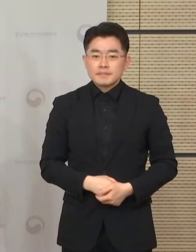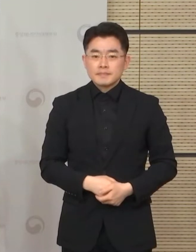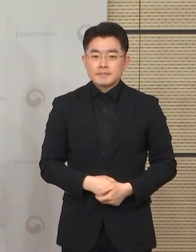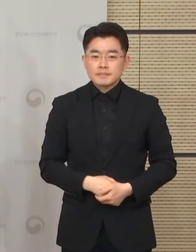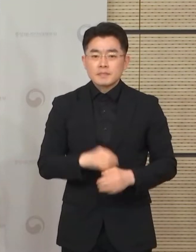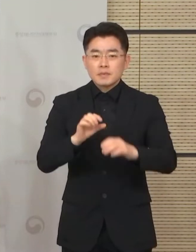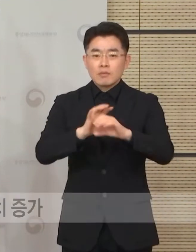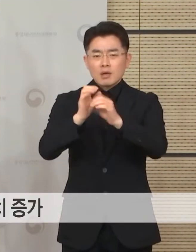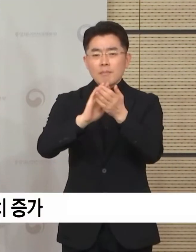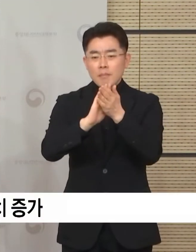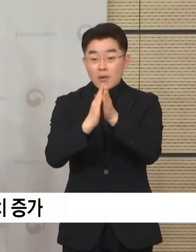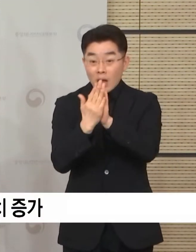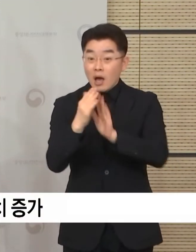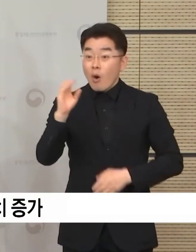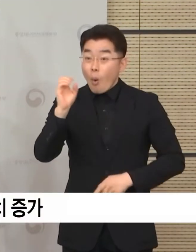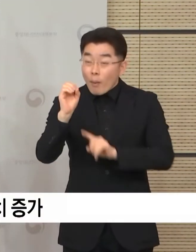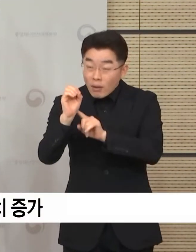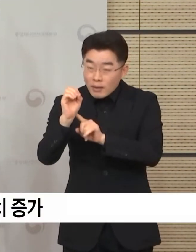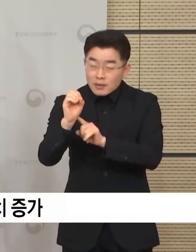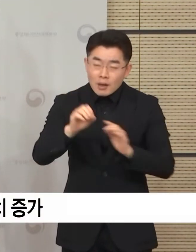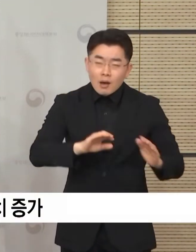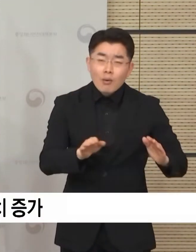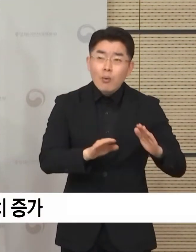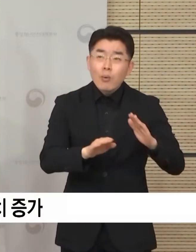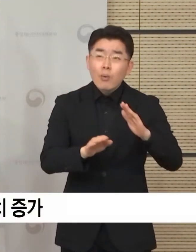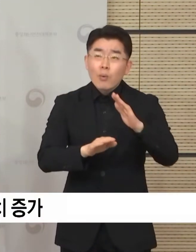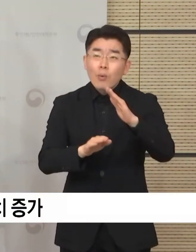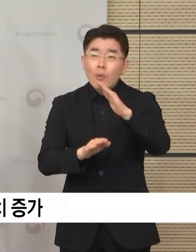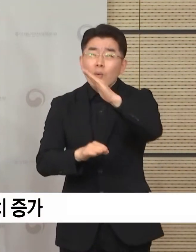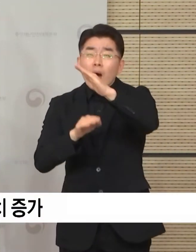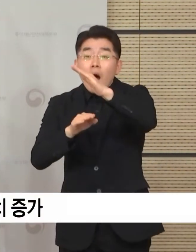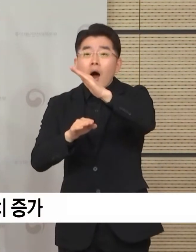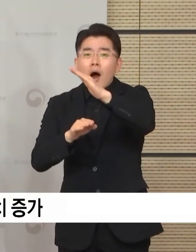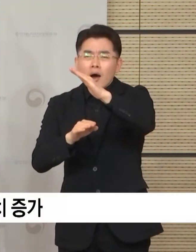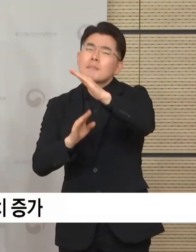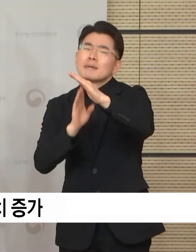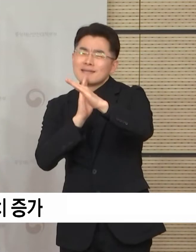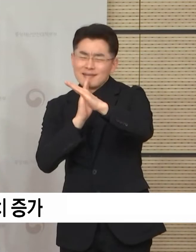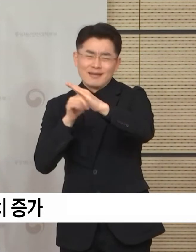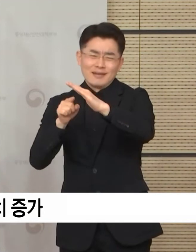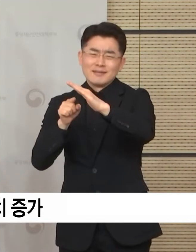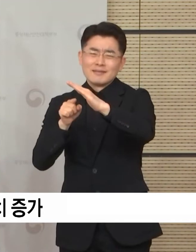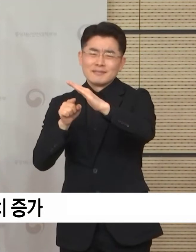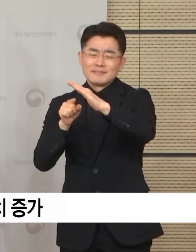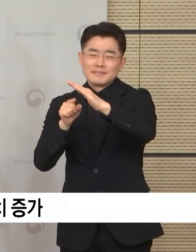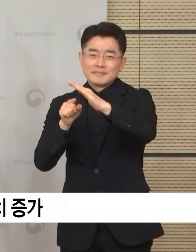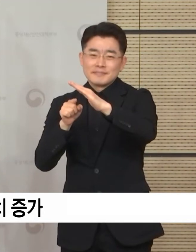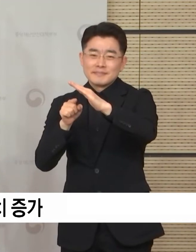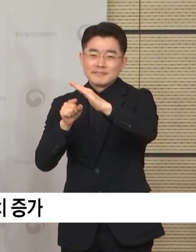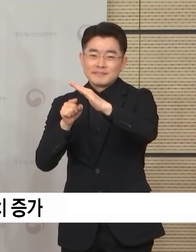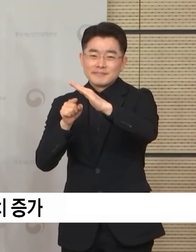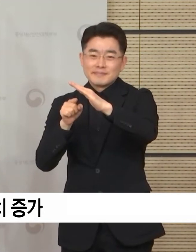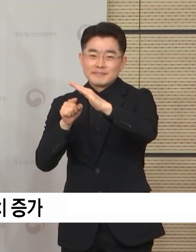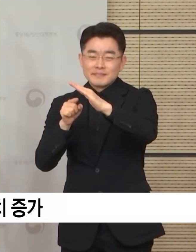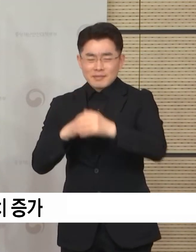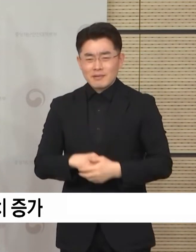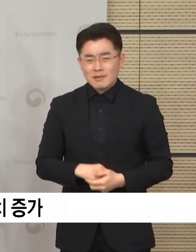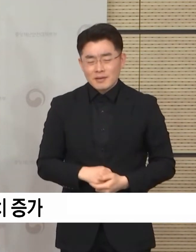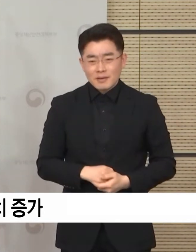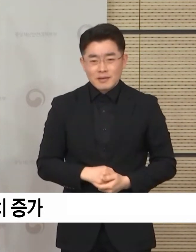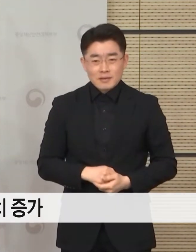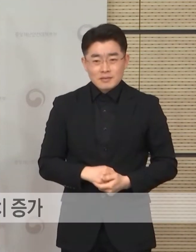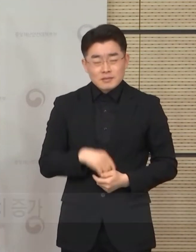현재 5 밀크 이런 유행은 이제 정점을 향해 확진 자 발생의 최대치로 증가하고 있는 상황입니다 콤마 유행